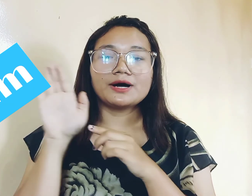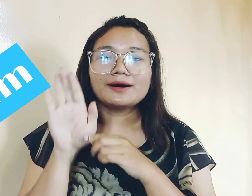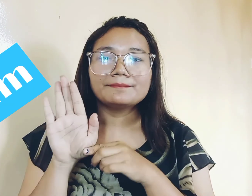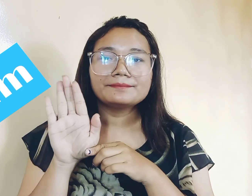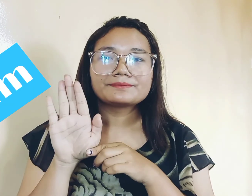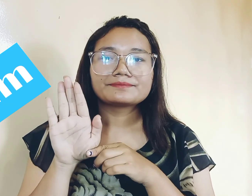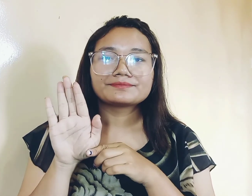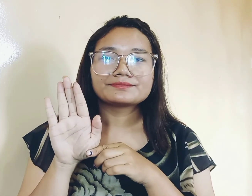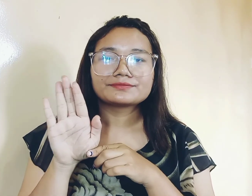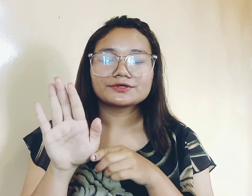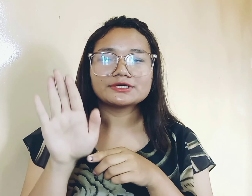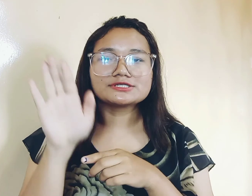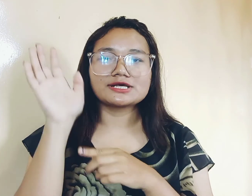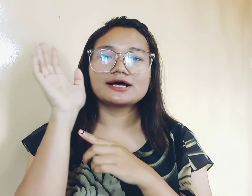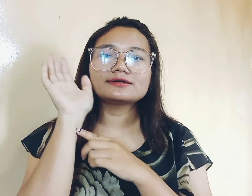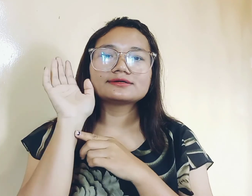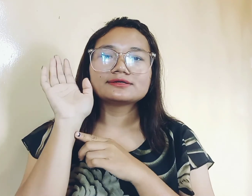แ recon reverse predators